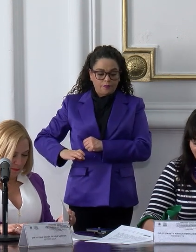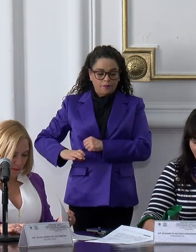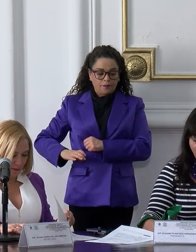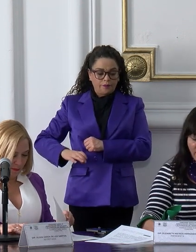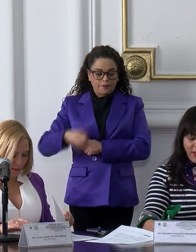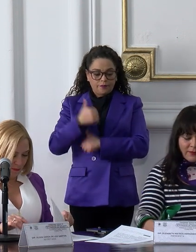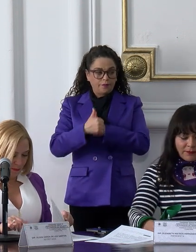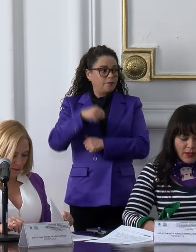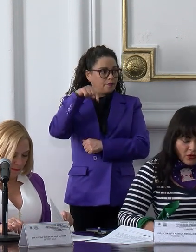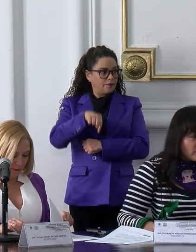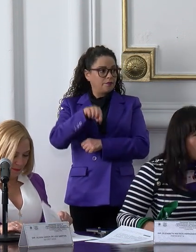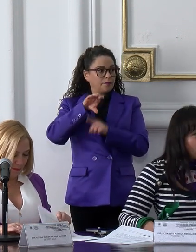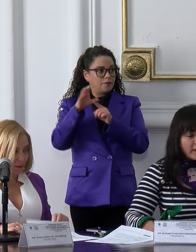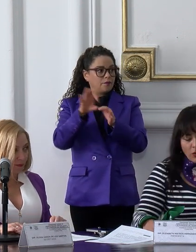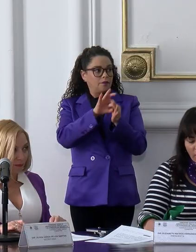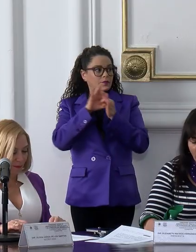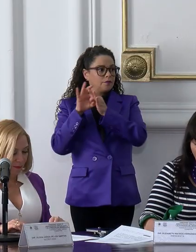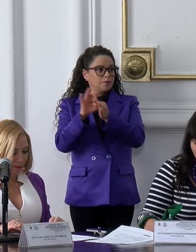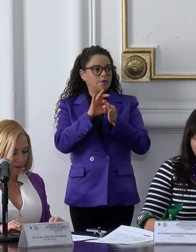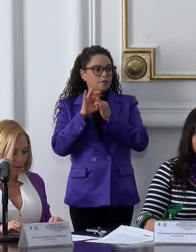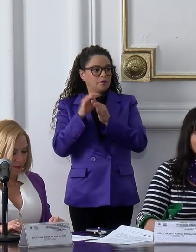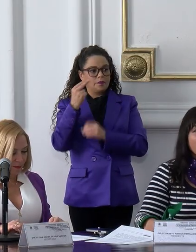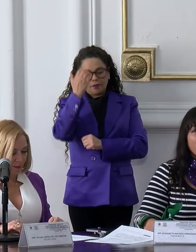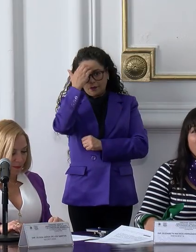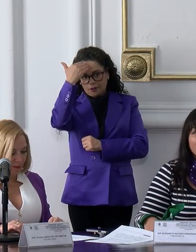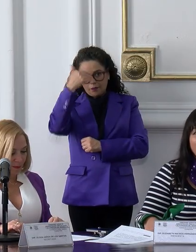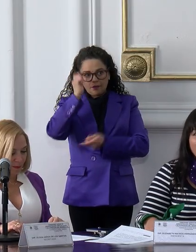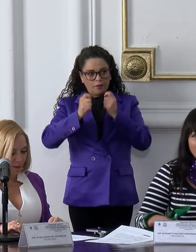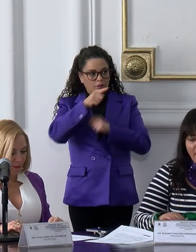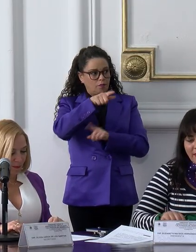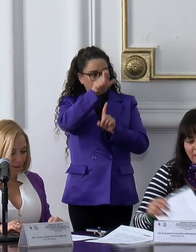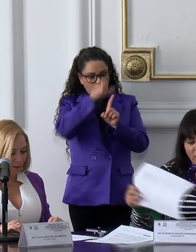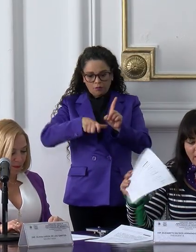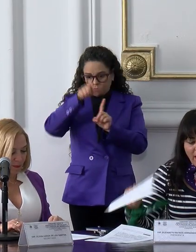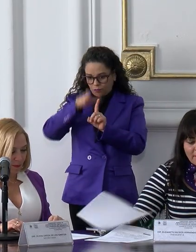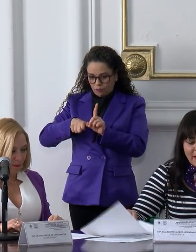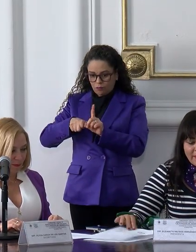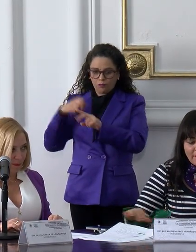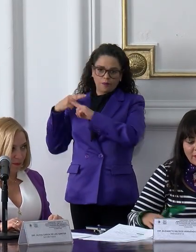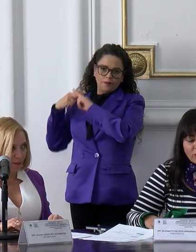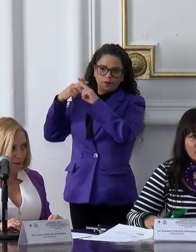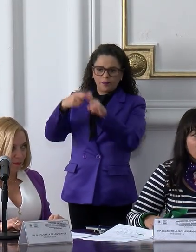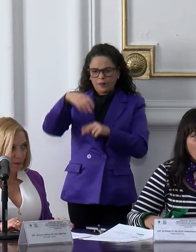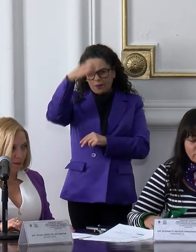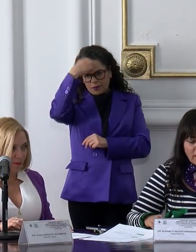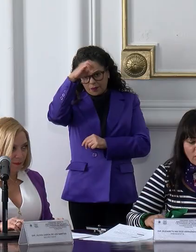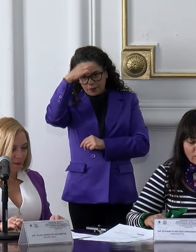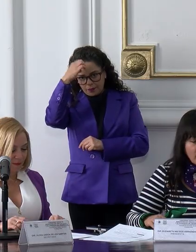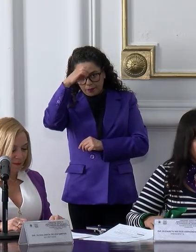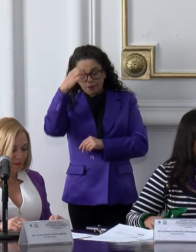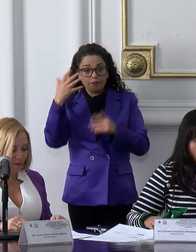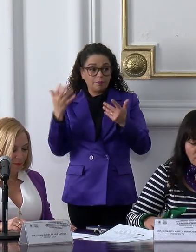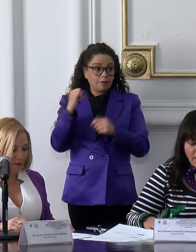estas Comisiones Unidas con el objeto de conocer sus perfiles, trayectoria y planteamientos a fin de contar